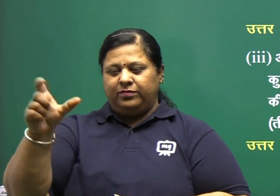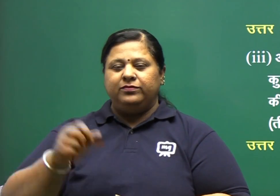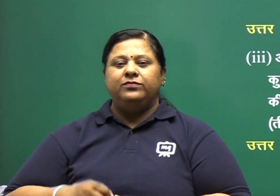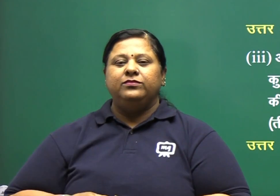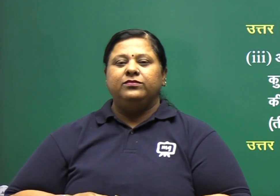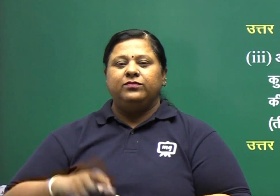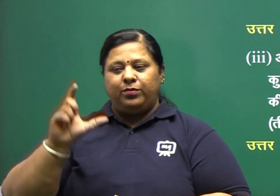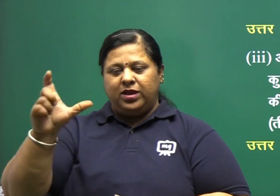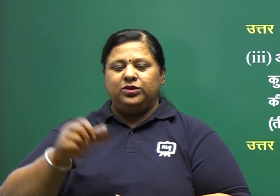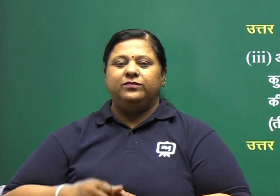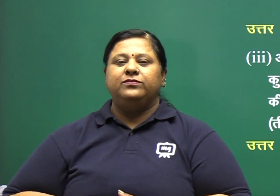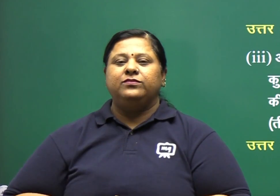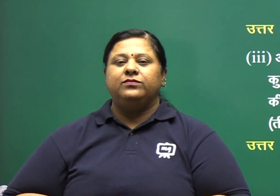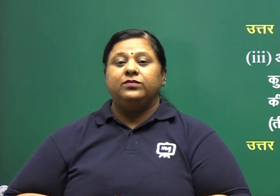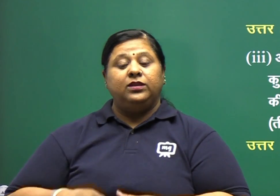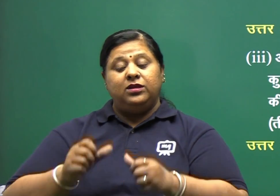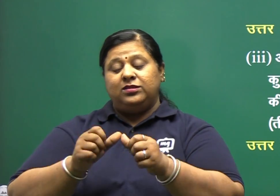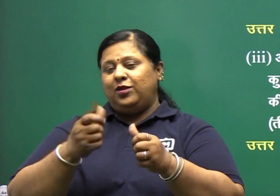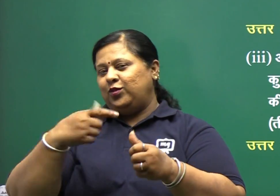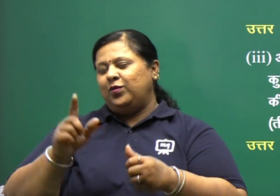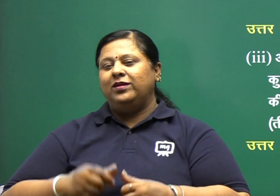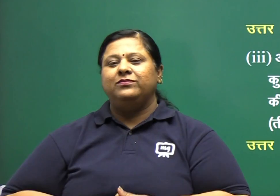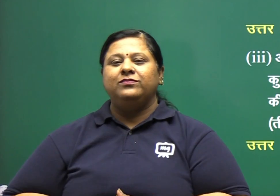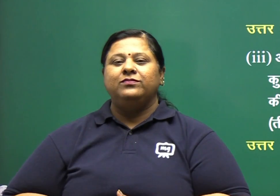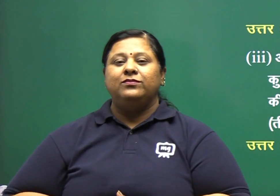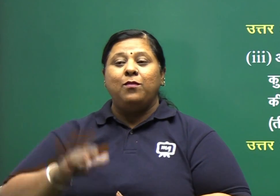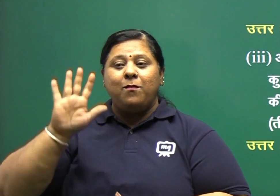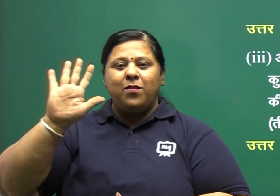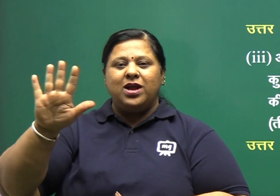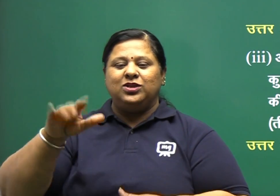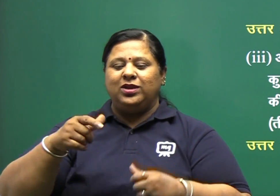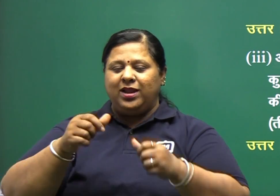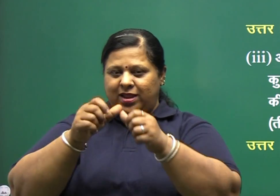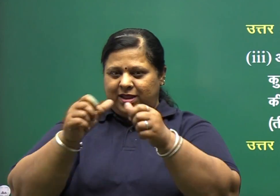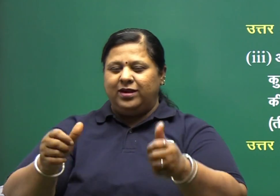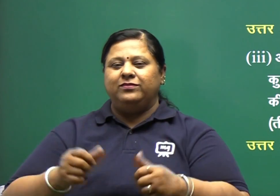विकल्प 5। तो सही उत्तर होगा 5।